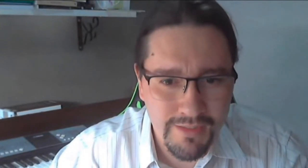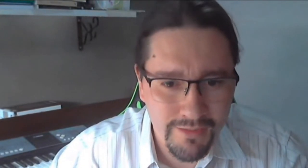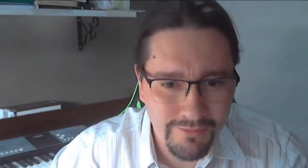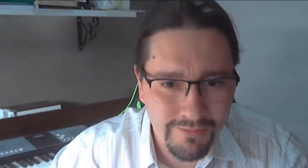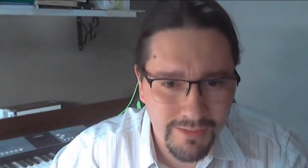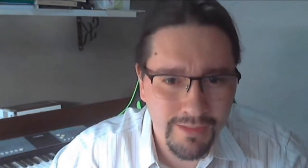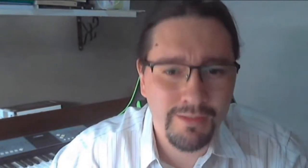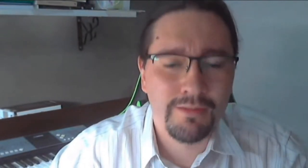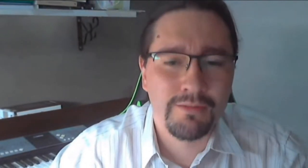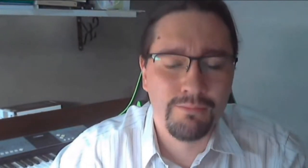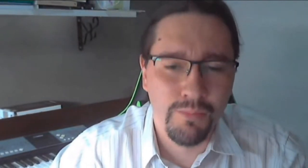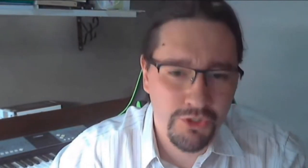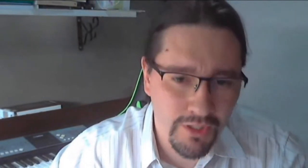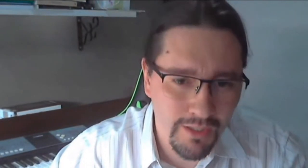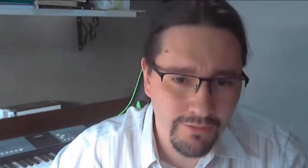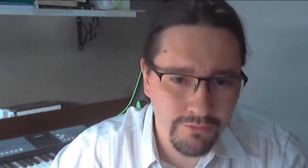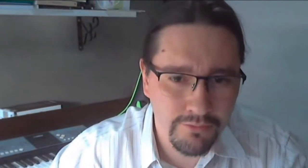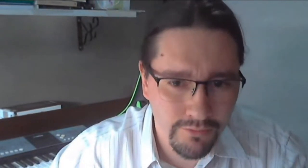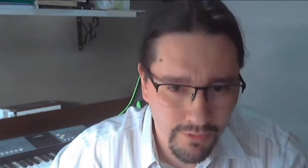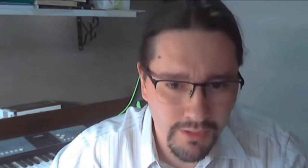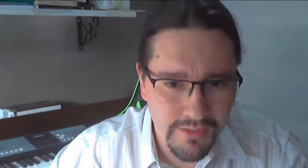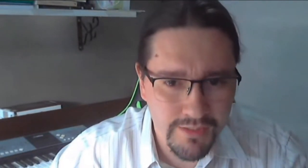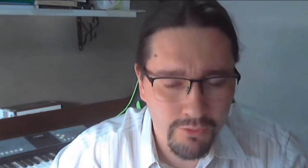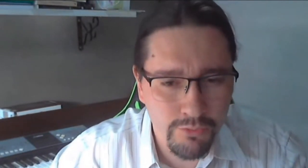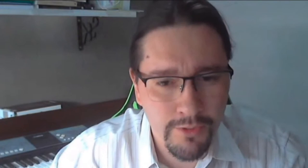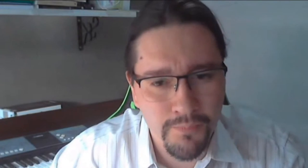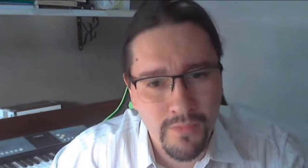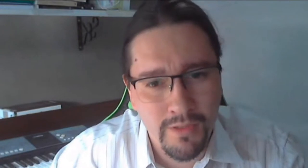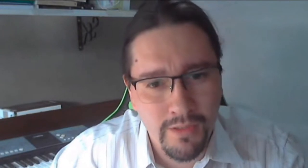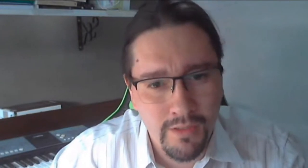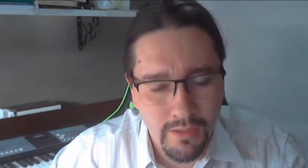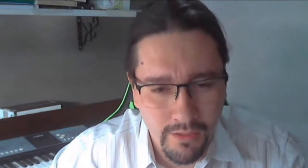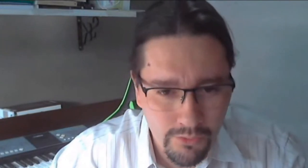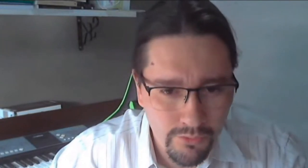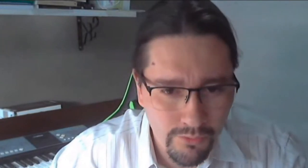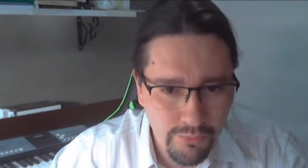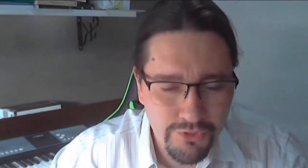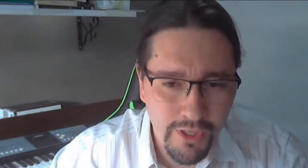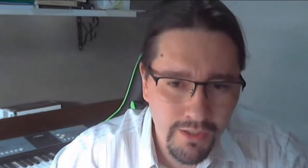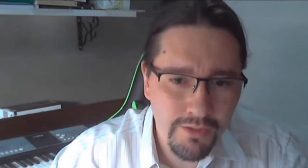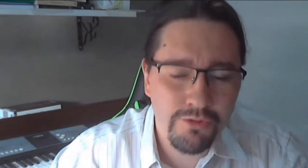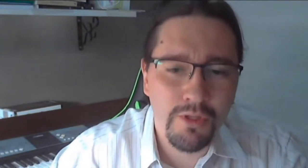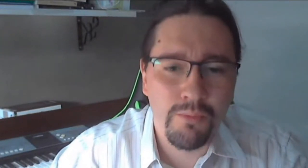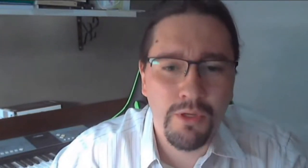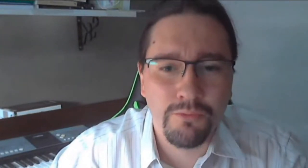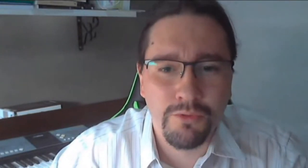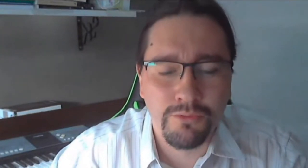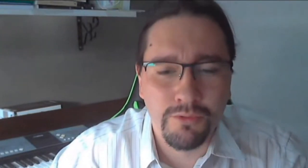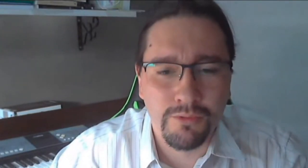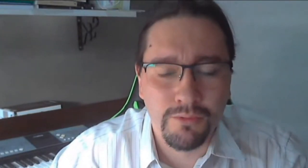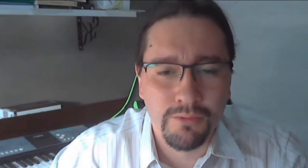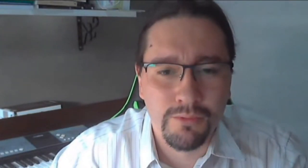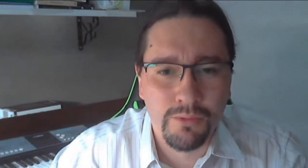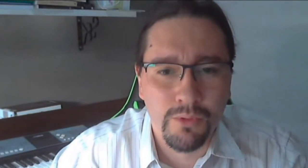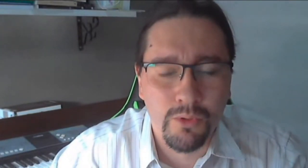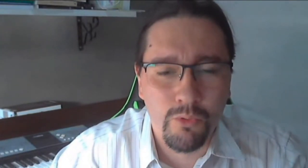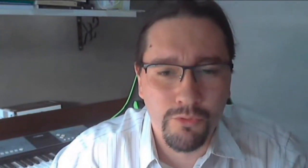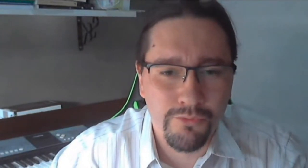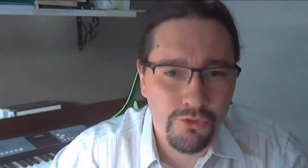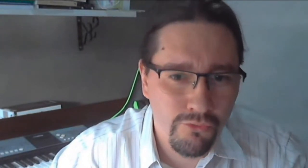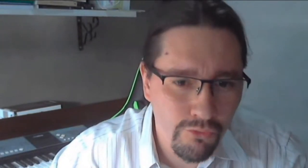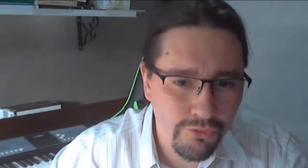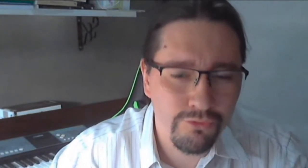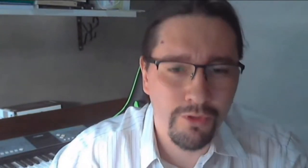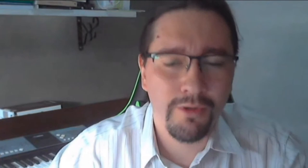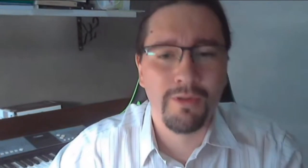dupla habilitação, né, em bacharelado e licenciatura. Eu busquei isso também